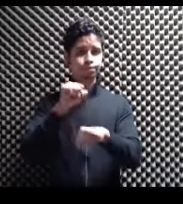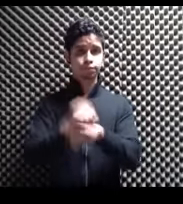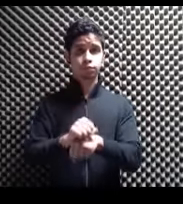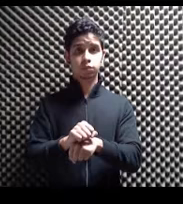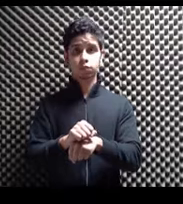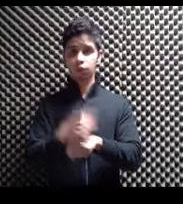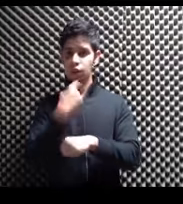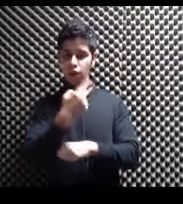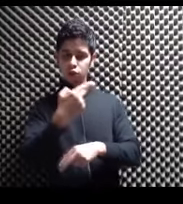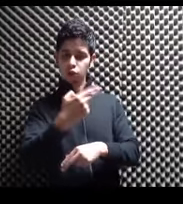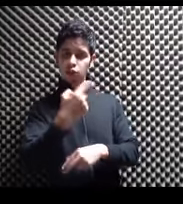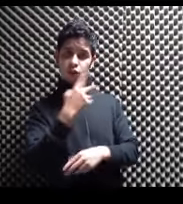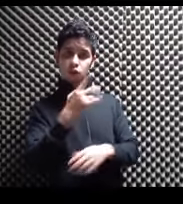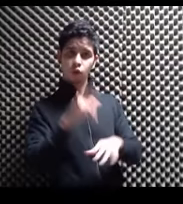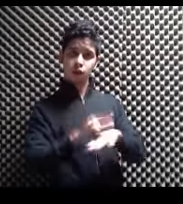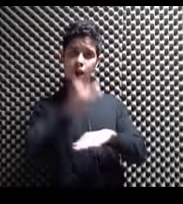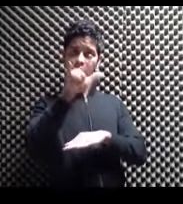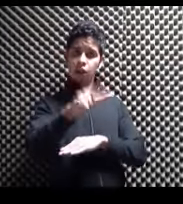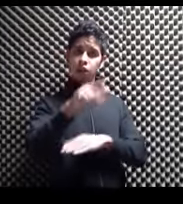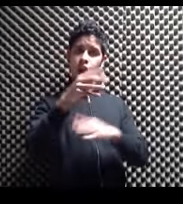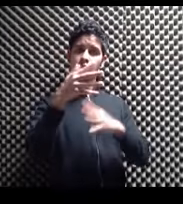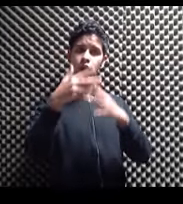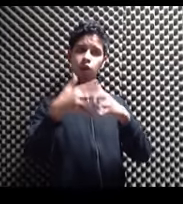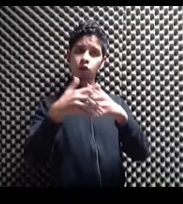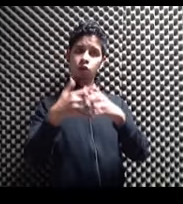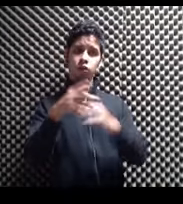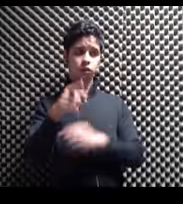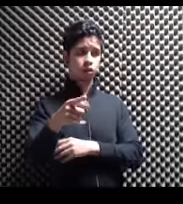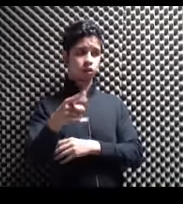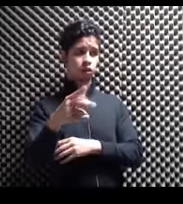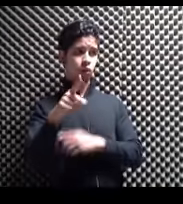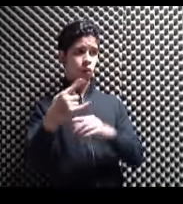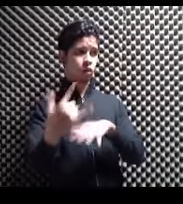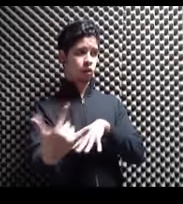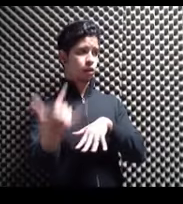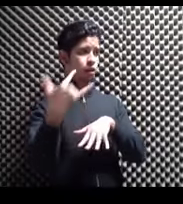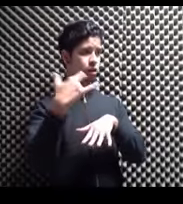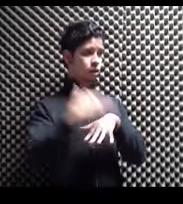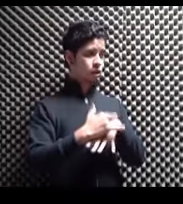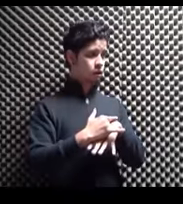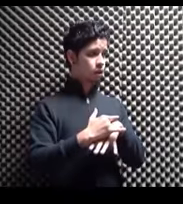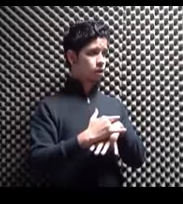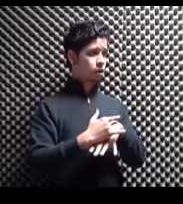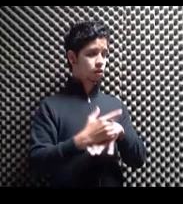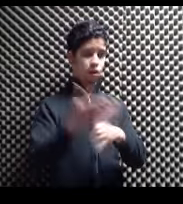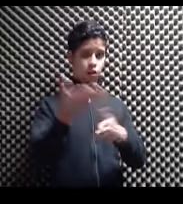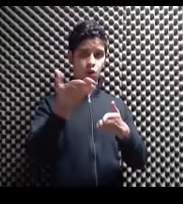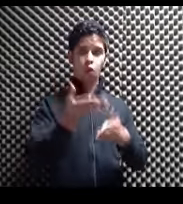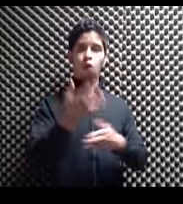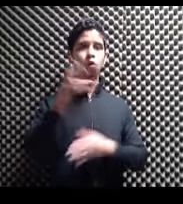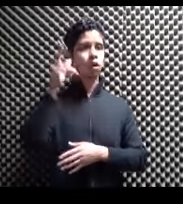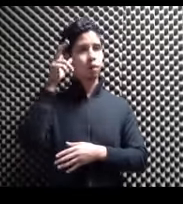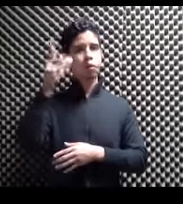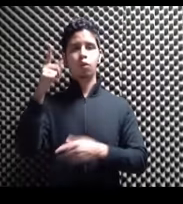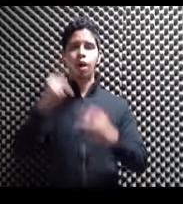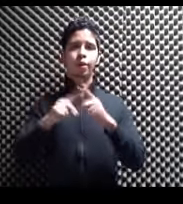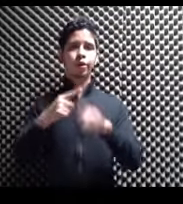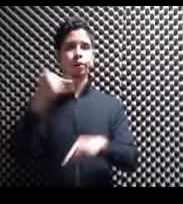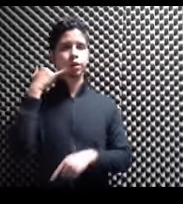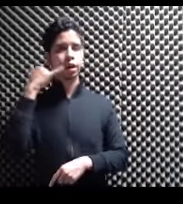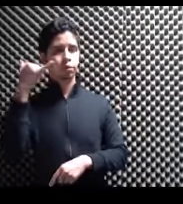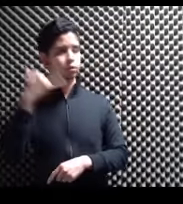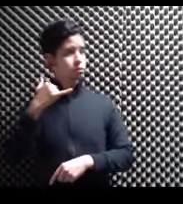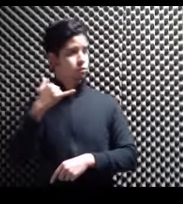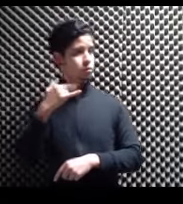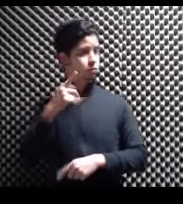cuando regresaste, te llegó un caballo a las manos. Y a través de una llamada de un amigo. Ajá. Yo empecé dentro del ambiente de los caballos de paso